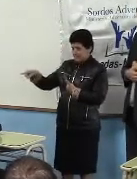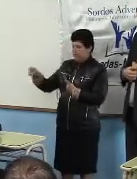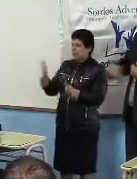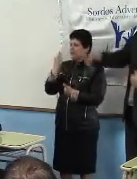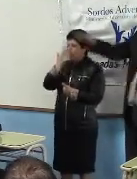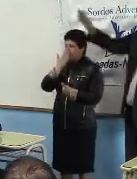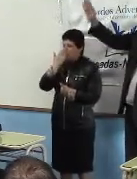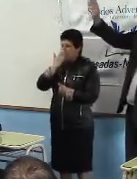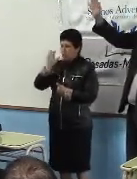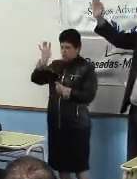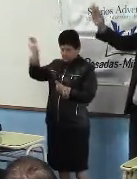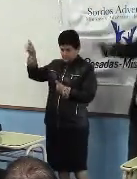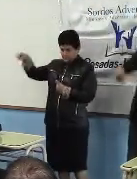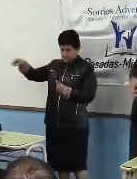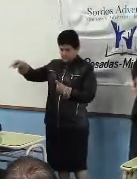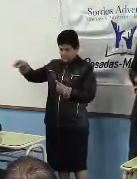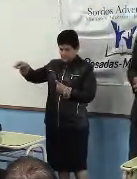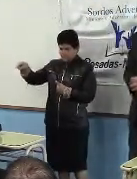Ahí está Belén.